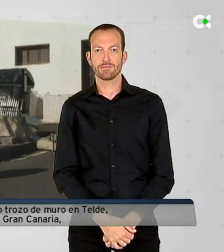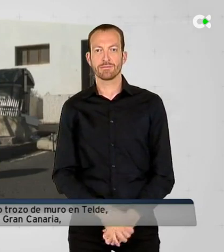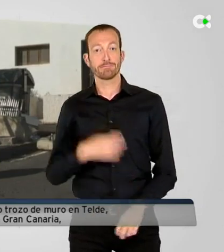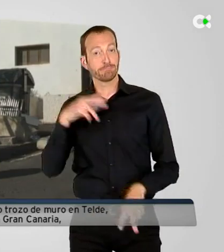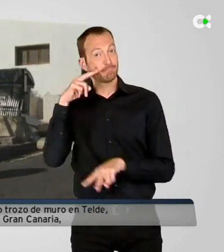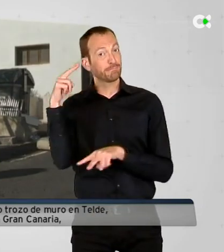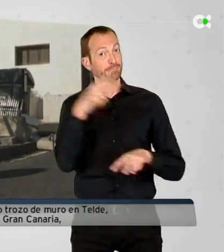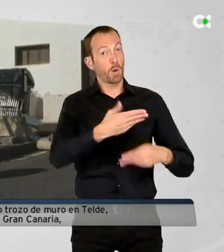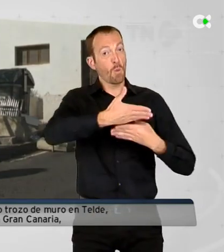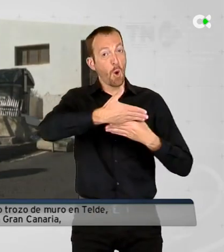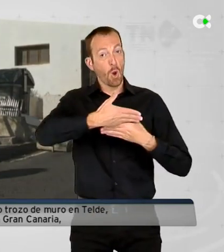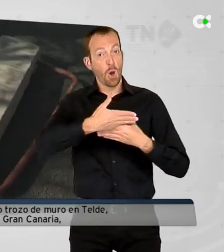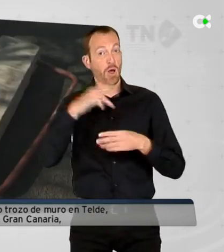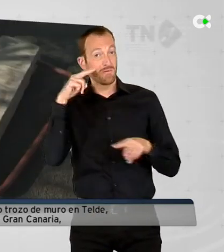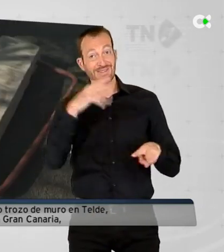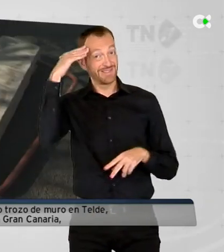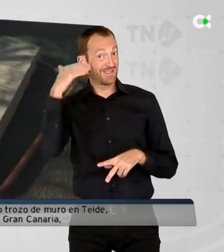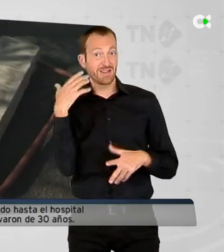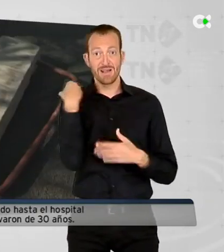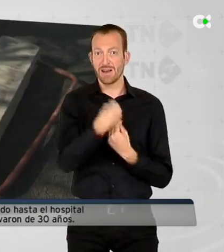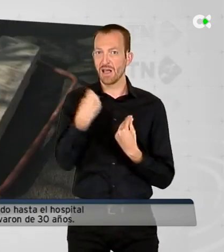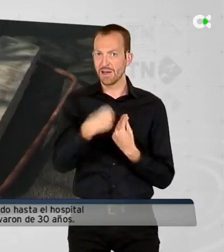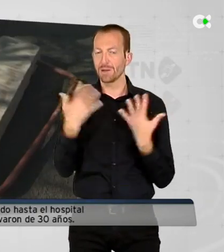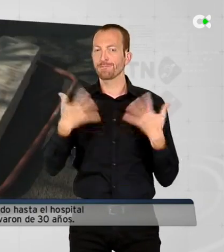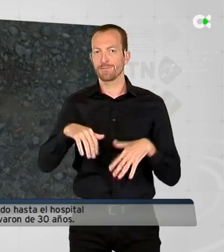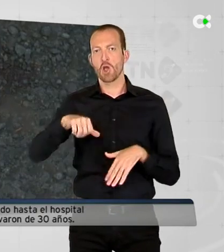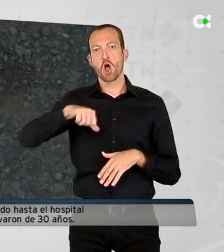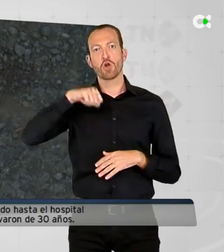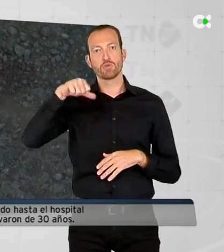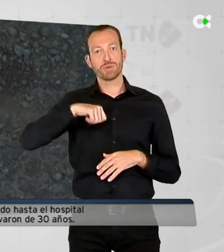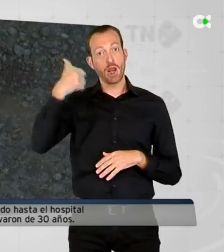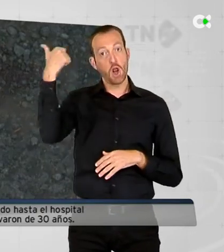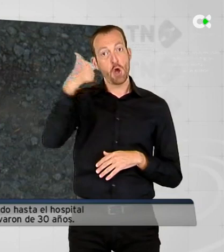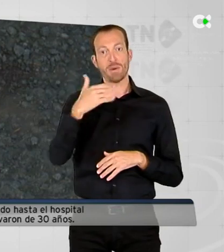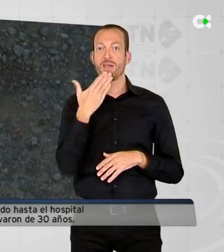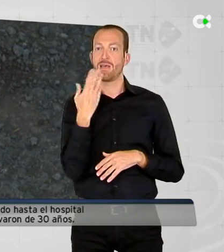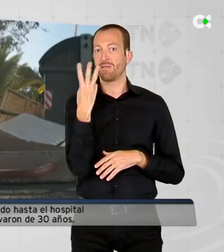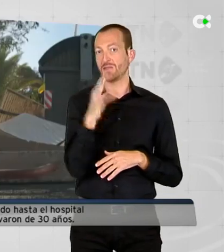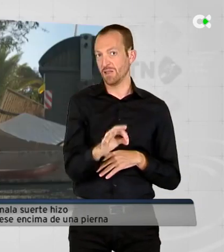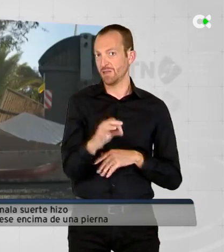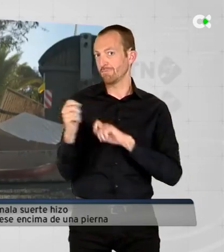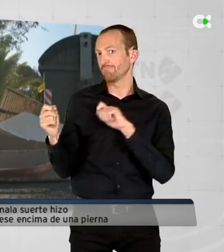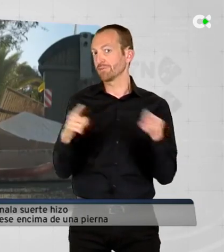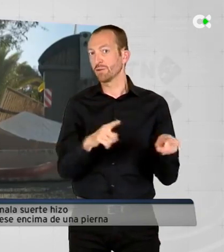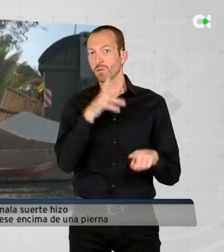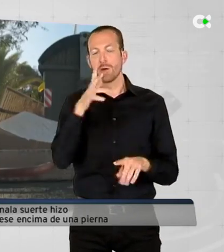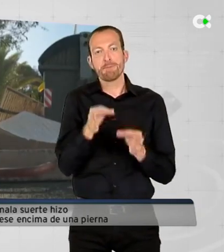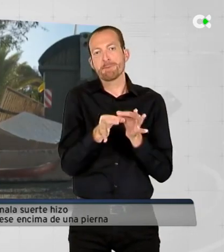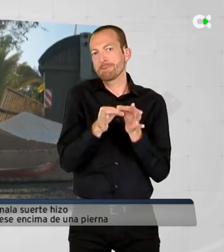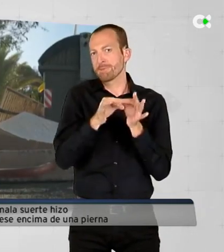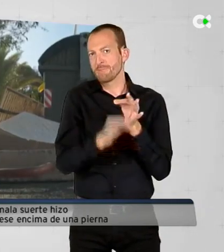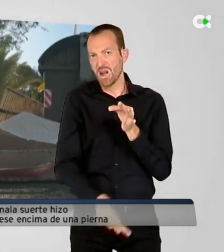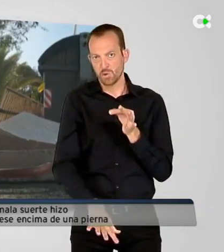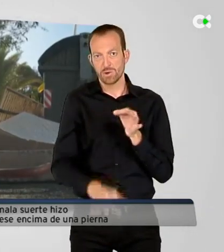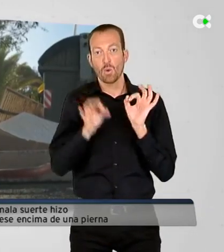Y este pequeño trozo de muro en Telde, en Gran Canaria, ha llevado hasta el hospital a un varón de 30 años. La mala suerte hizo que se le